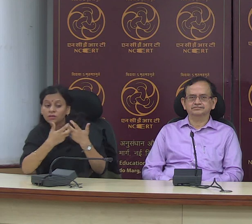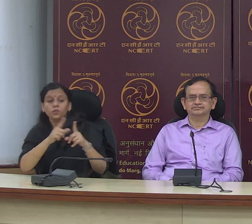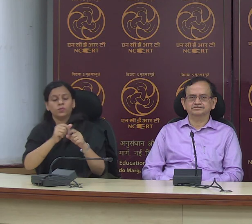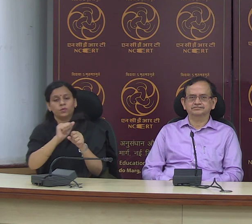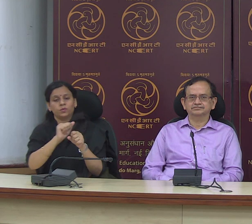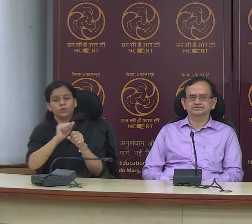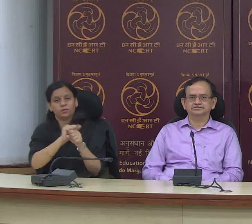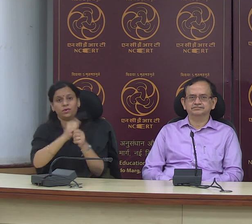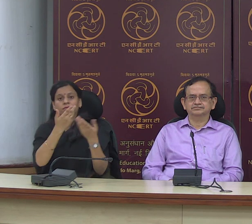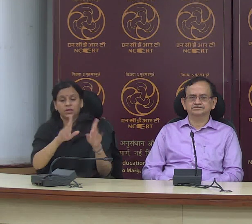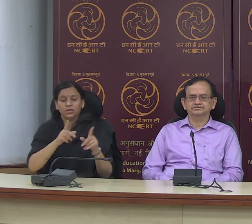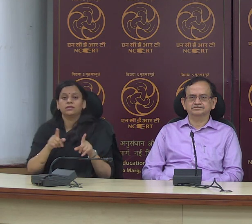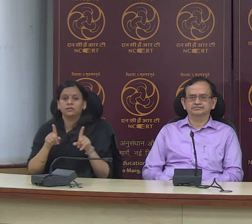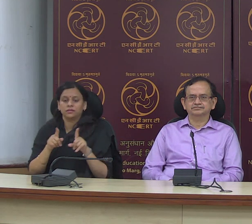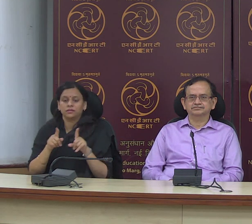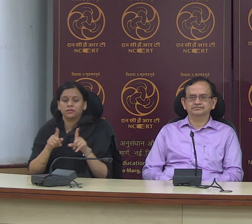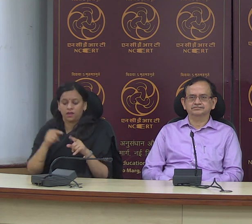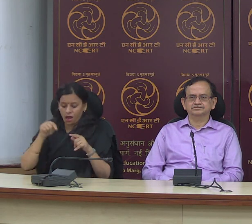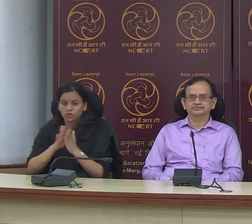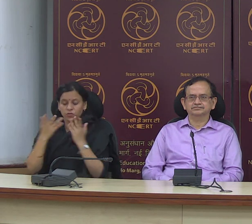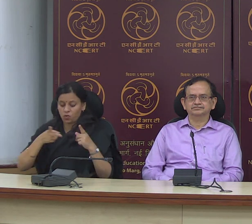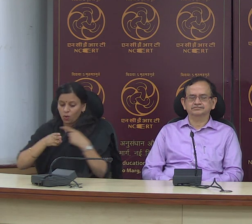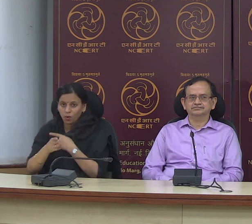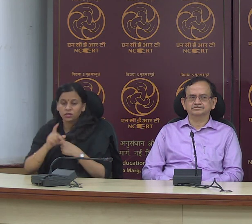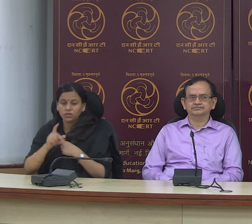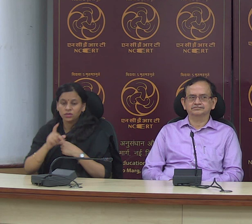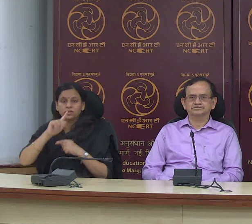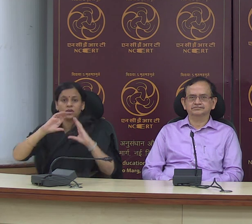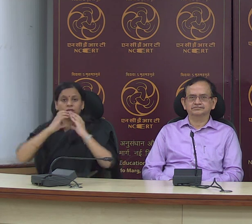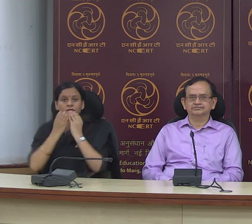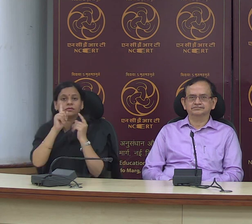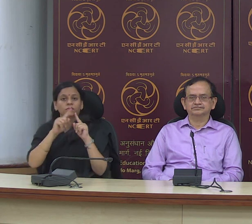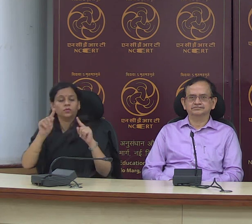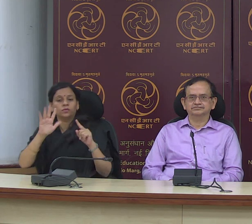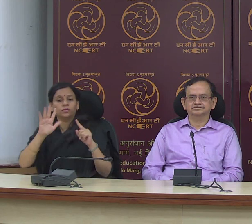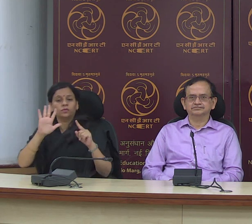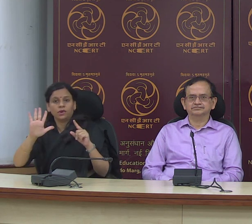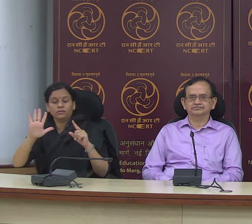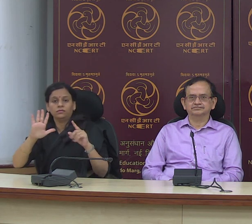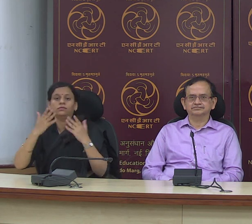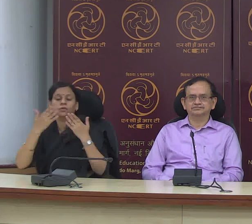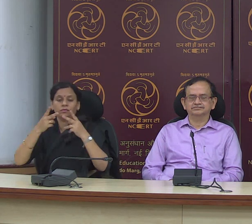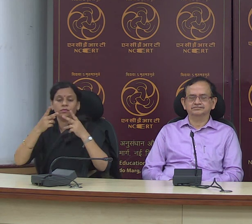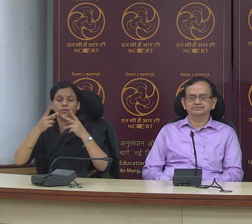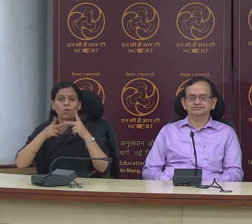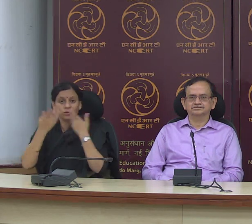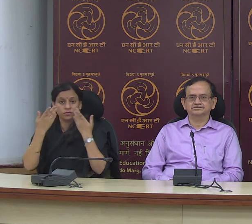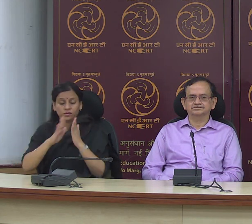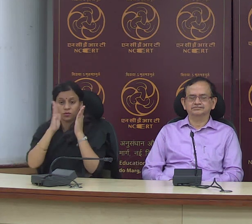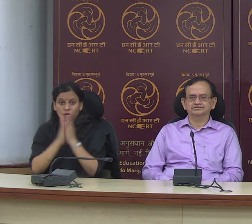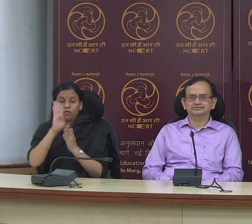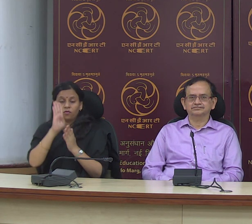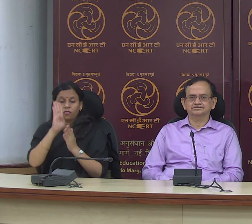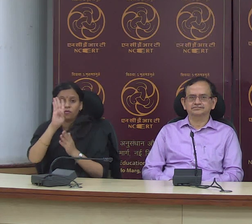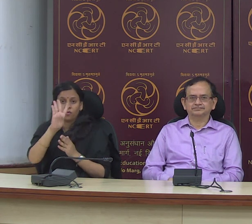अगर मैं यही जो हमारी आज टेक्स्ट बुक्स लॉन्च हुई हैं क्लास 1 to 5 की, जिसमें 490 वीडियो हैं, लेसन बेस्ड हैं,